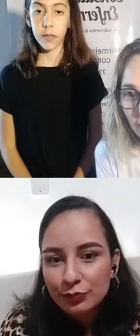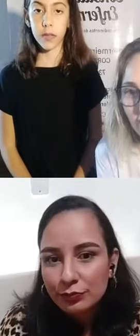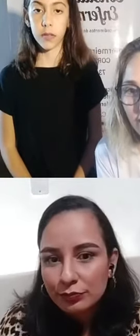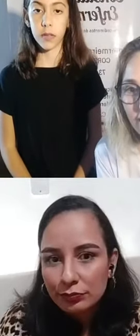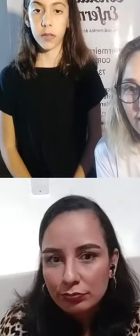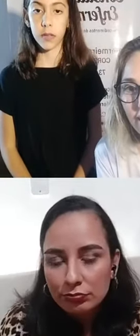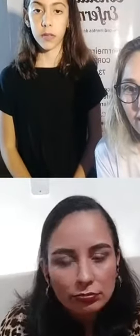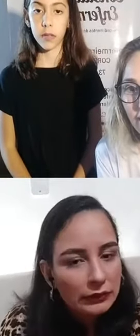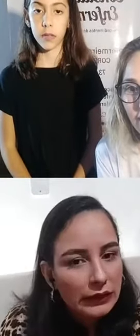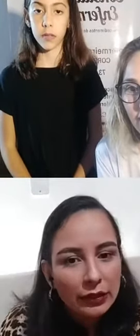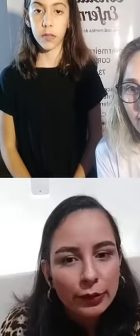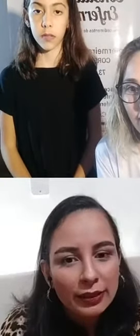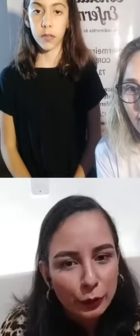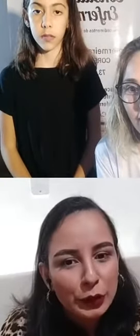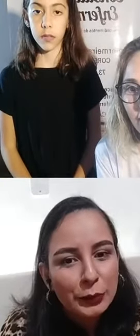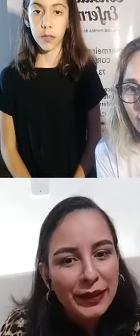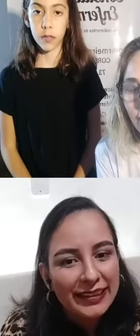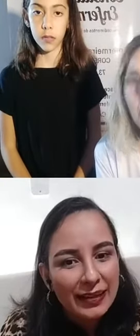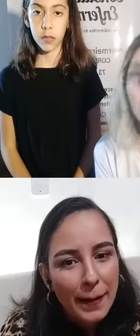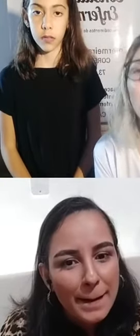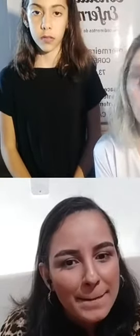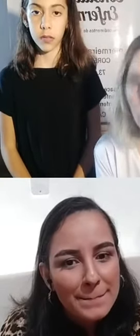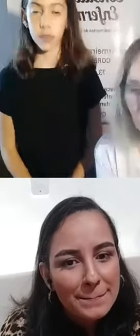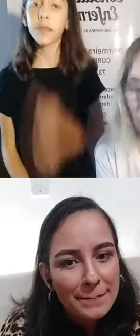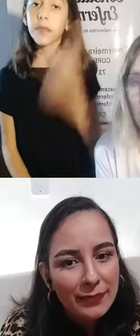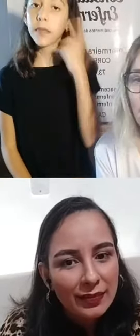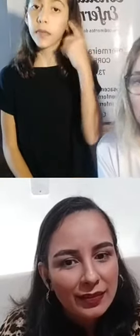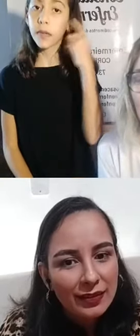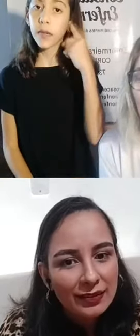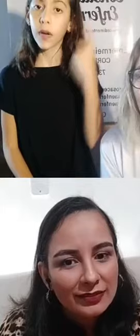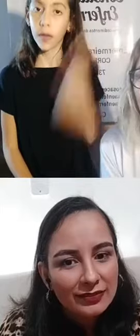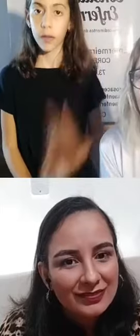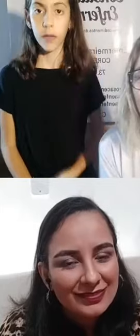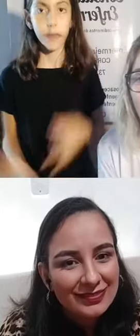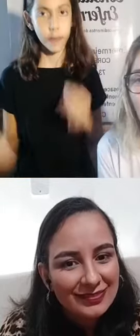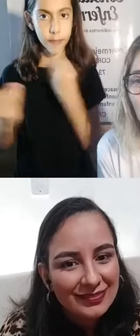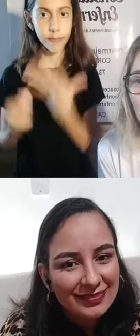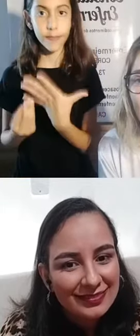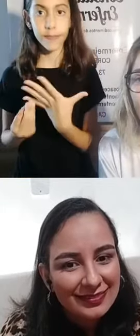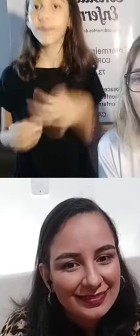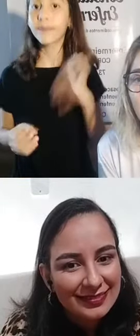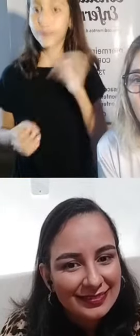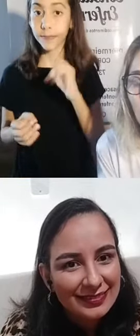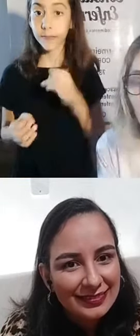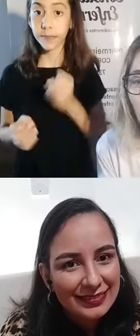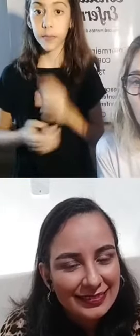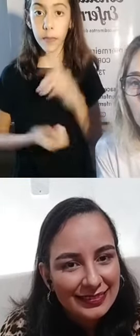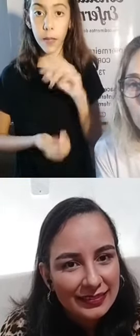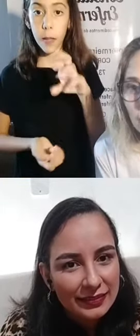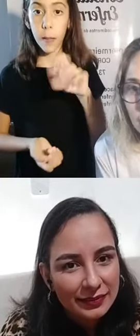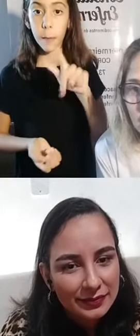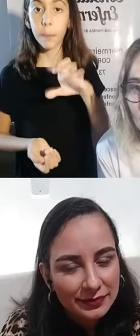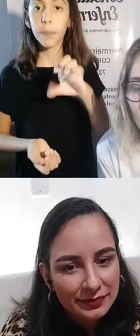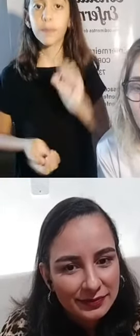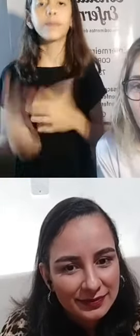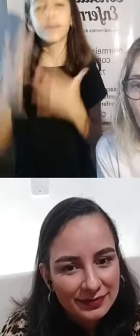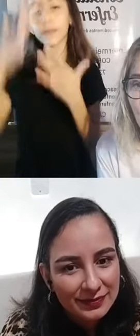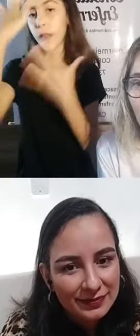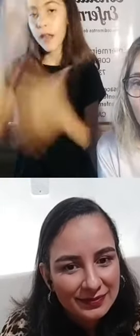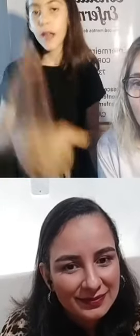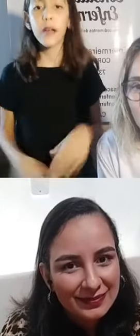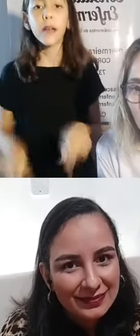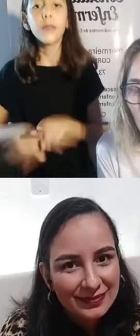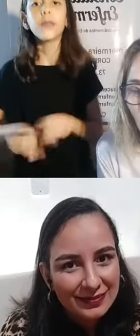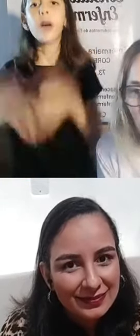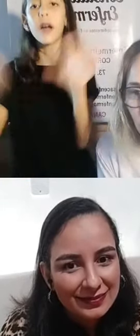ouvir? Tranquilo, muito bem. Perfeito. Darluce, fico muito agradecida por